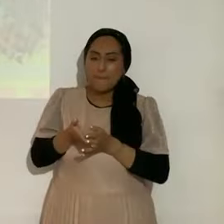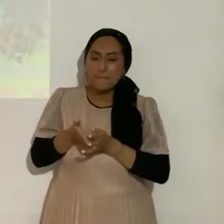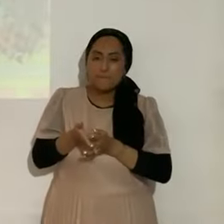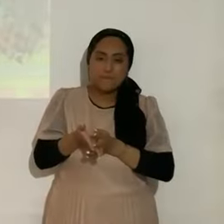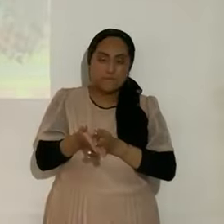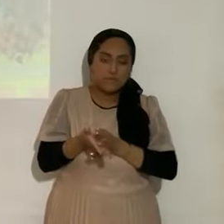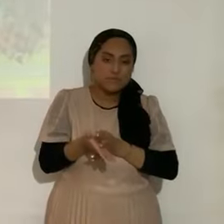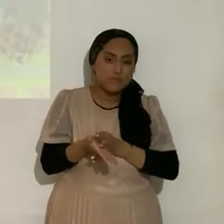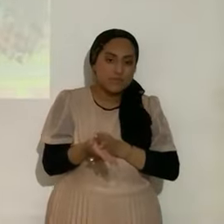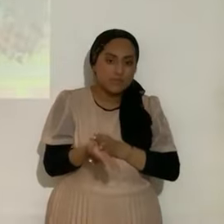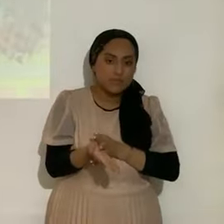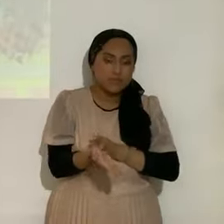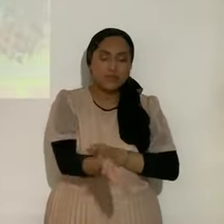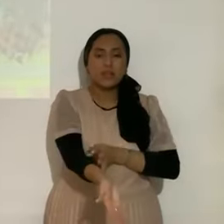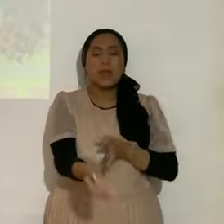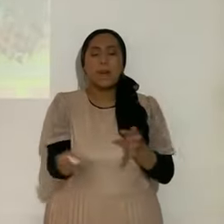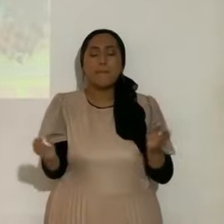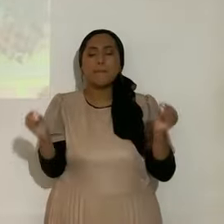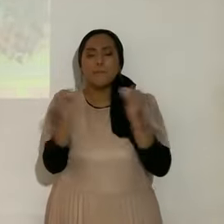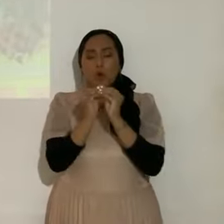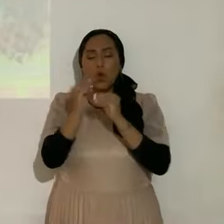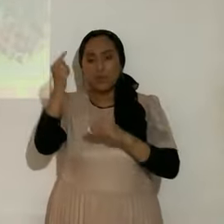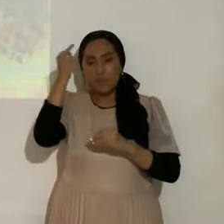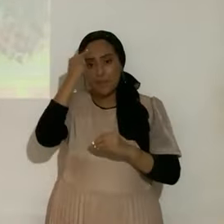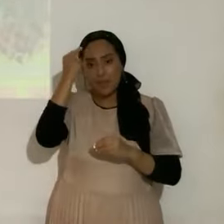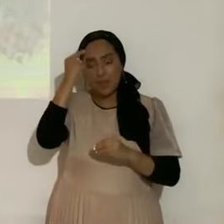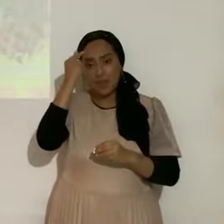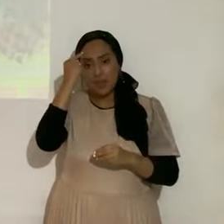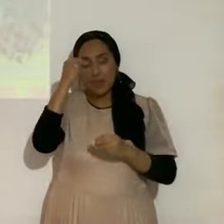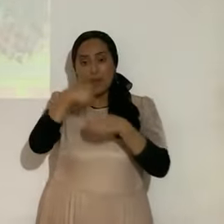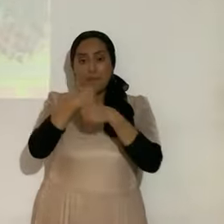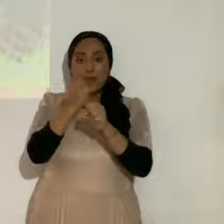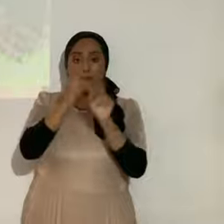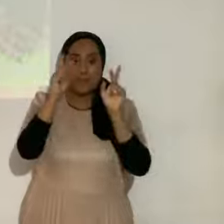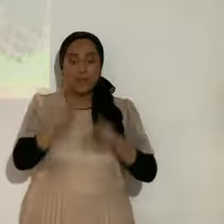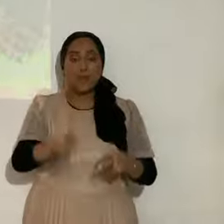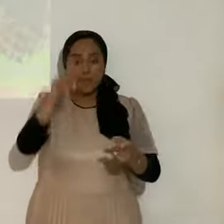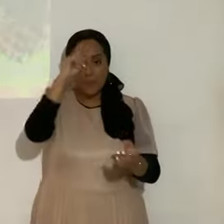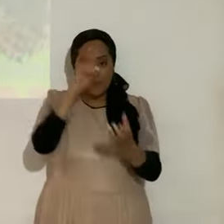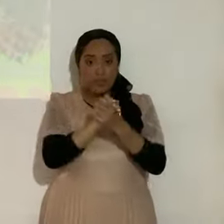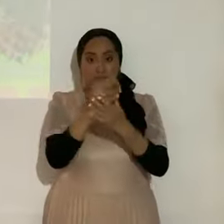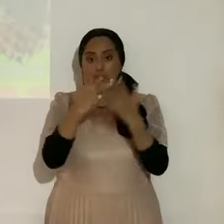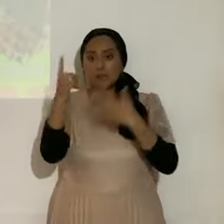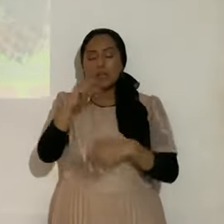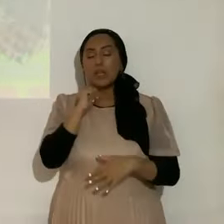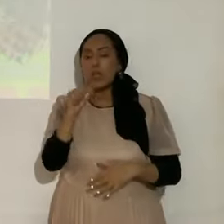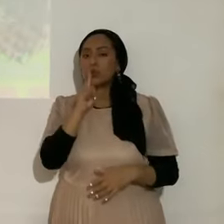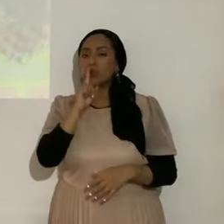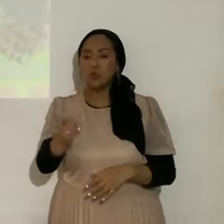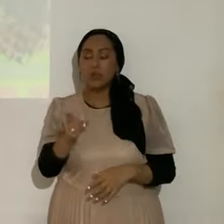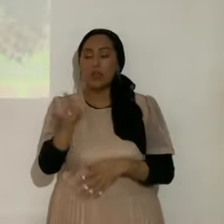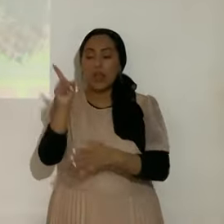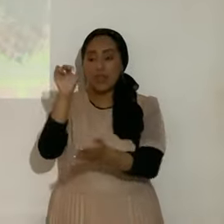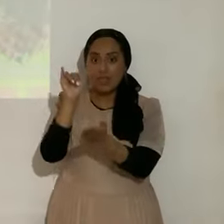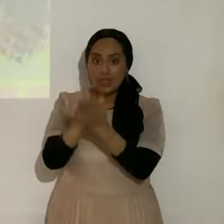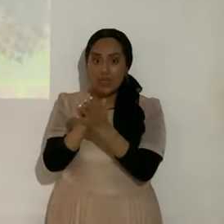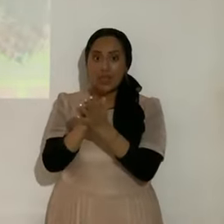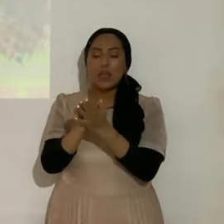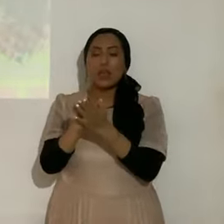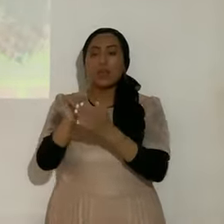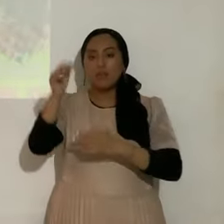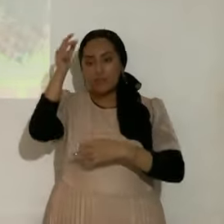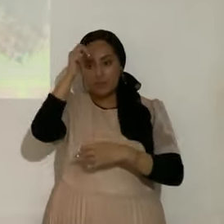profundo cada vez más y más su mente, que hace que crea cosas que no son ciertas. Y esto es el trabajo